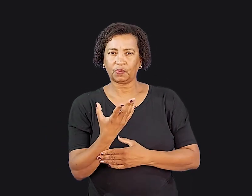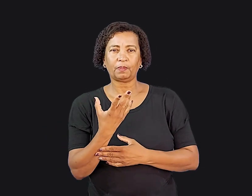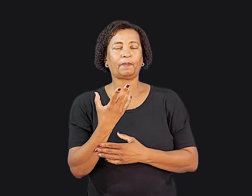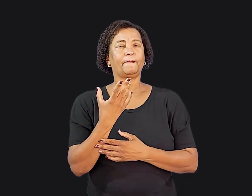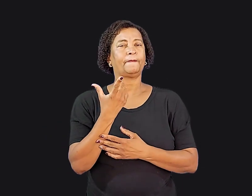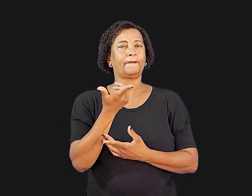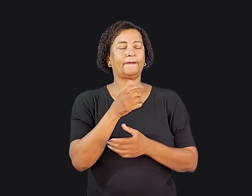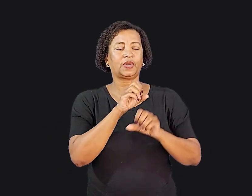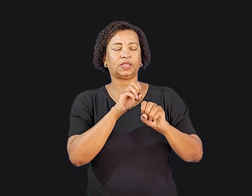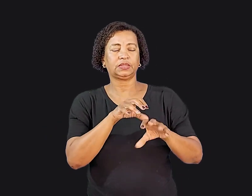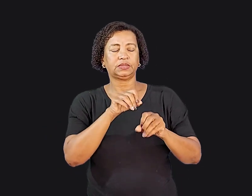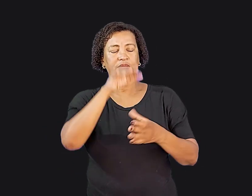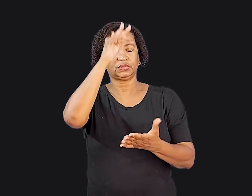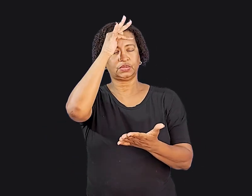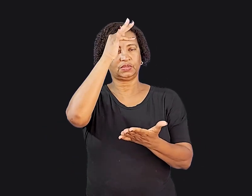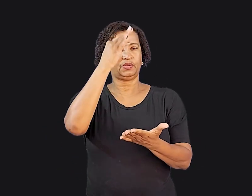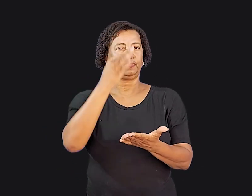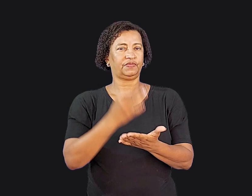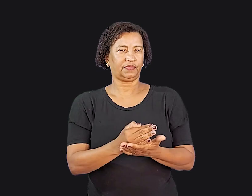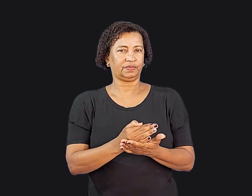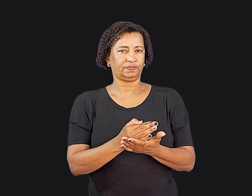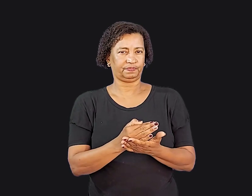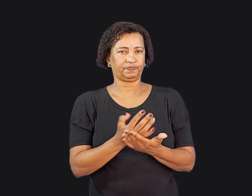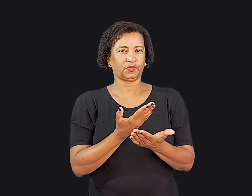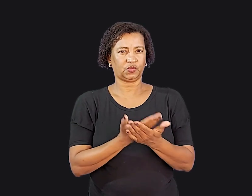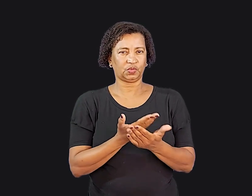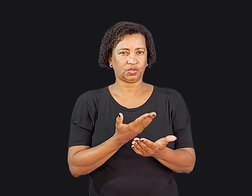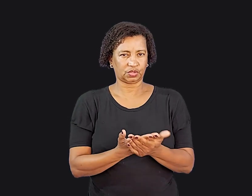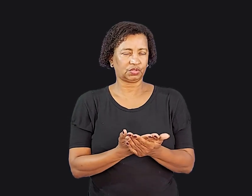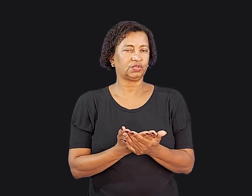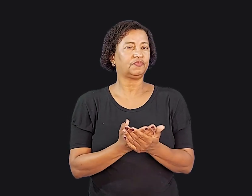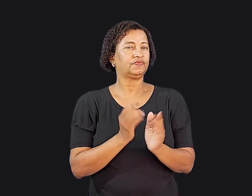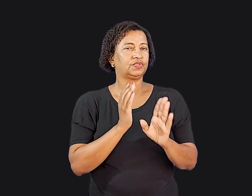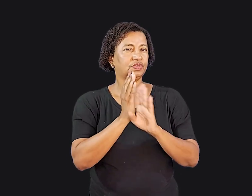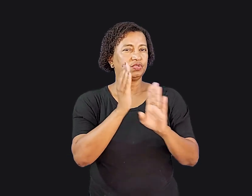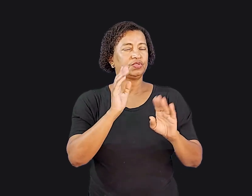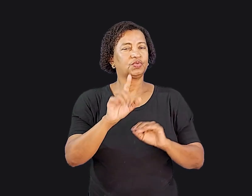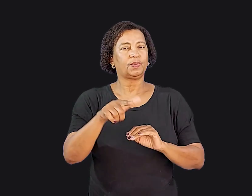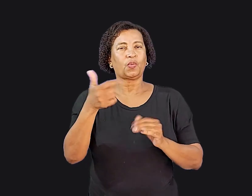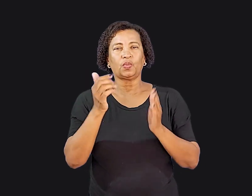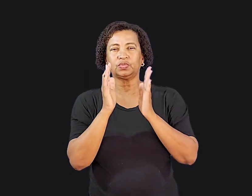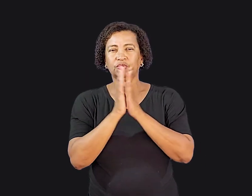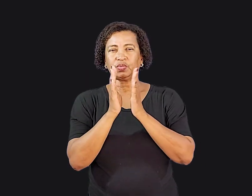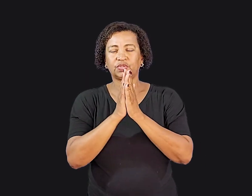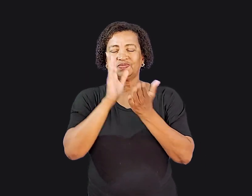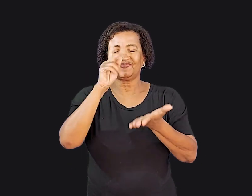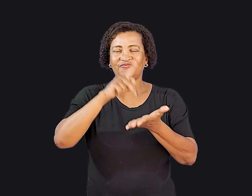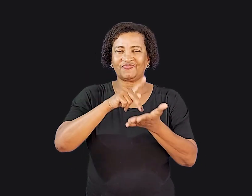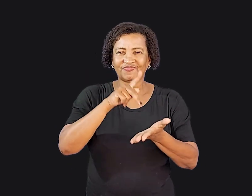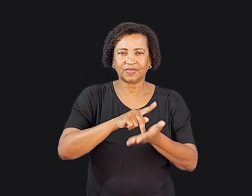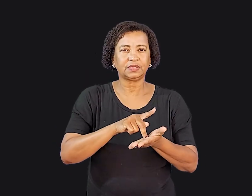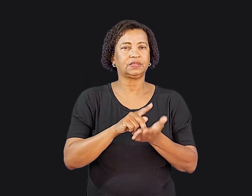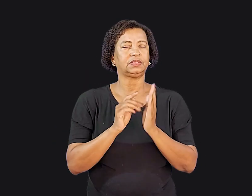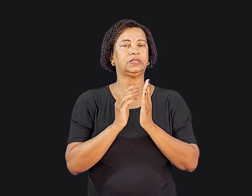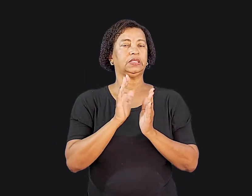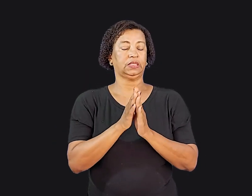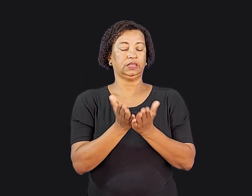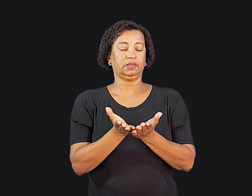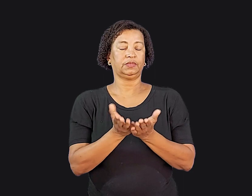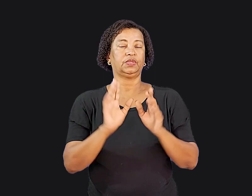fundo para o que ele ensinou sobre a fé. Nesse estudo de fé descobrimos uma das orações mais sinceras da Bíblia. Quando comparamos os